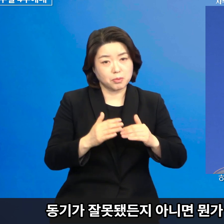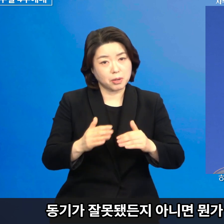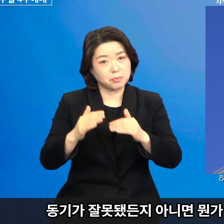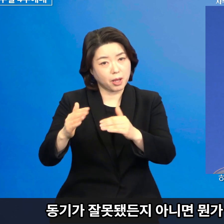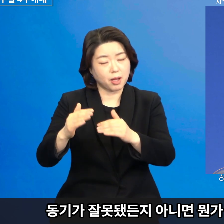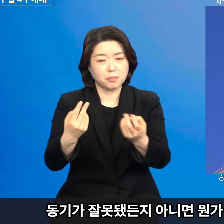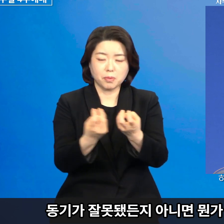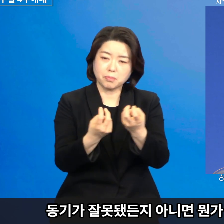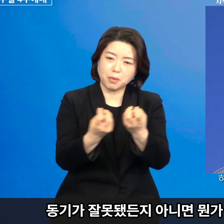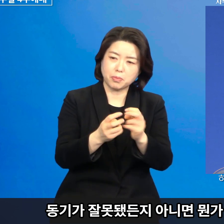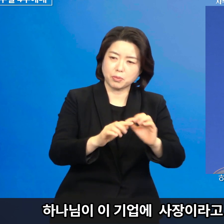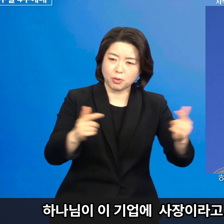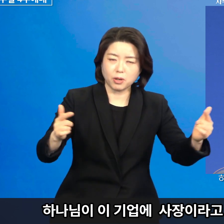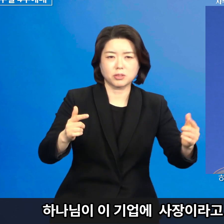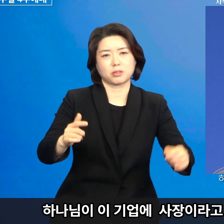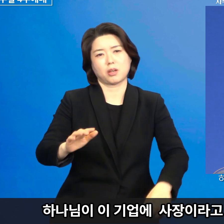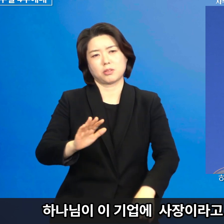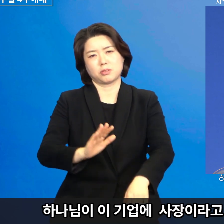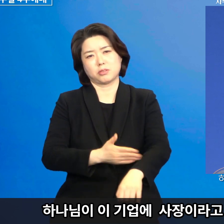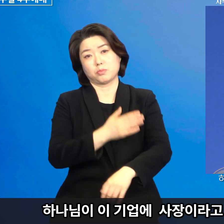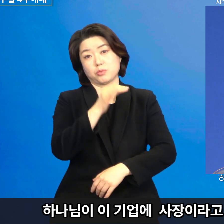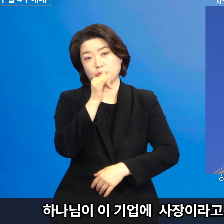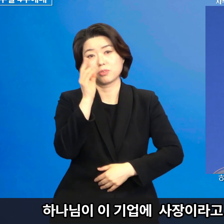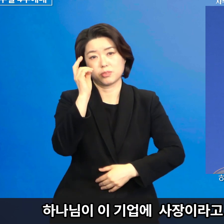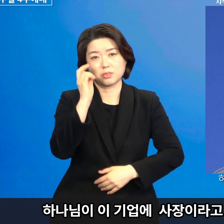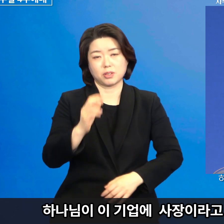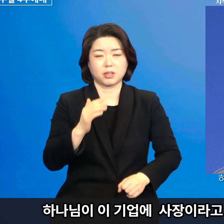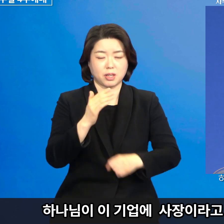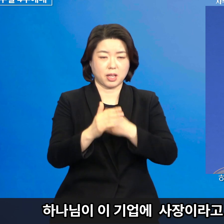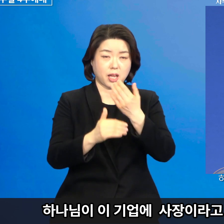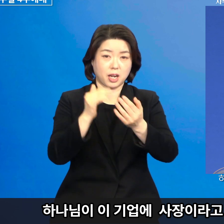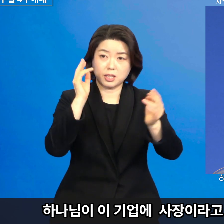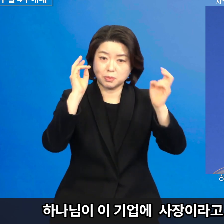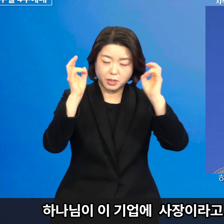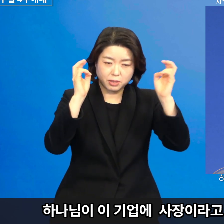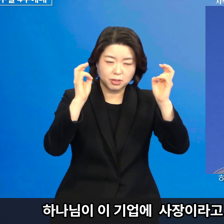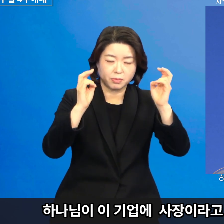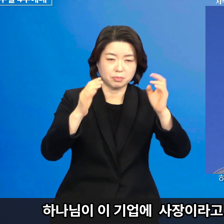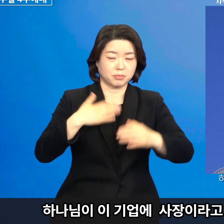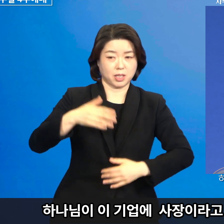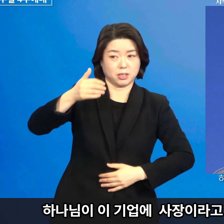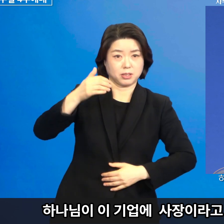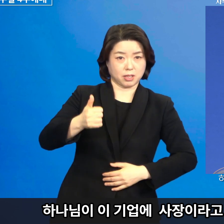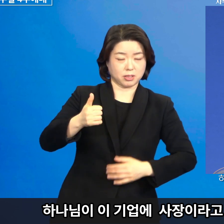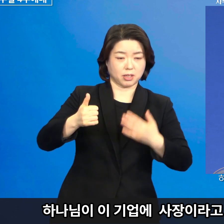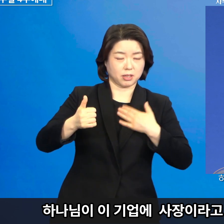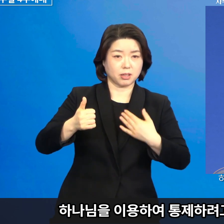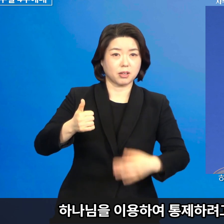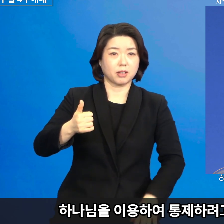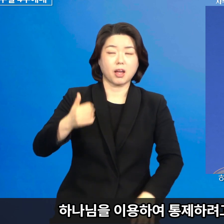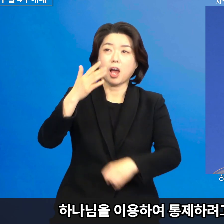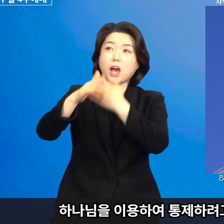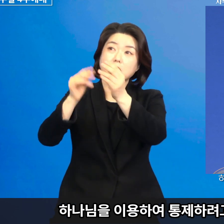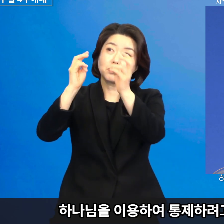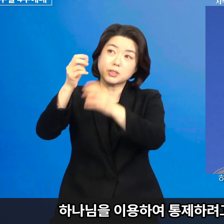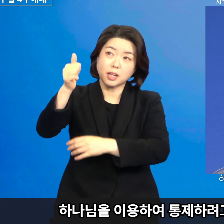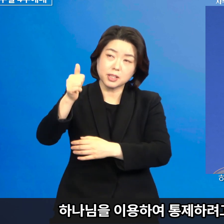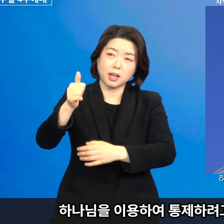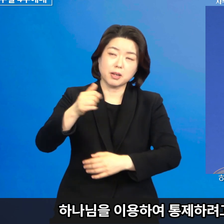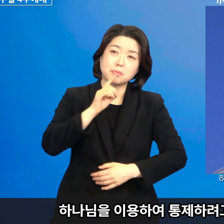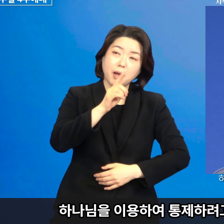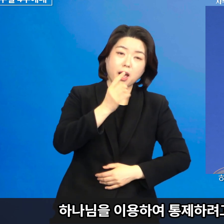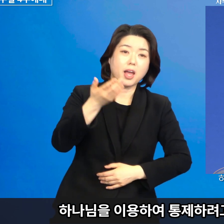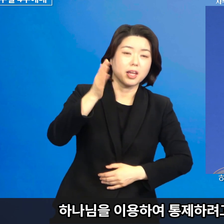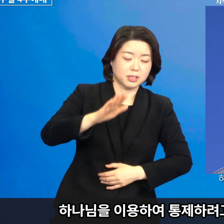수단이 잘못된 겁니다. 하나님이 기업의 사장이라고 하면서 사실 내가 사장이 되어 하나님을